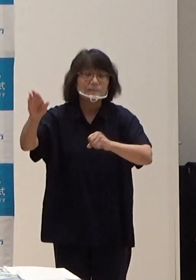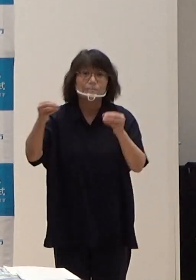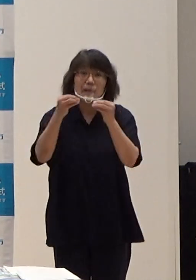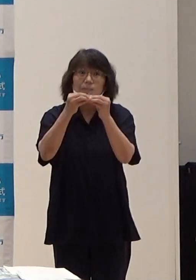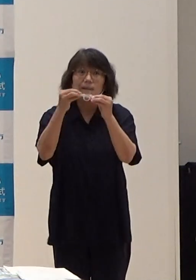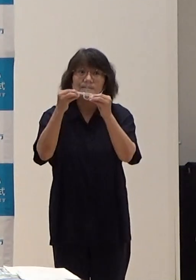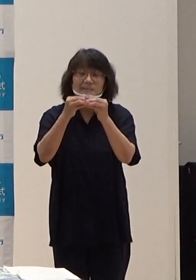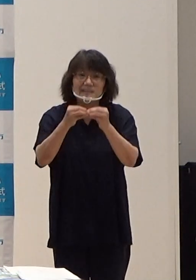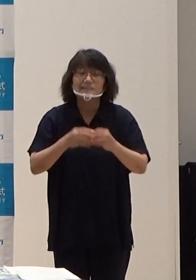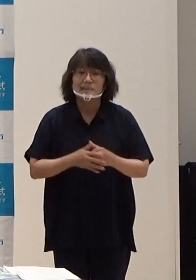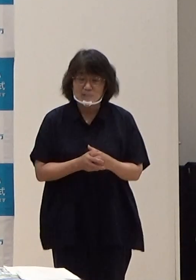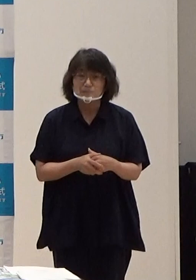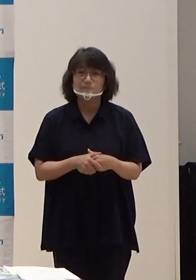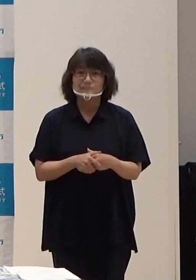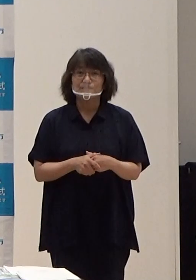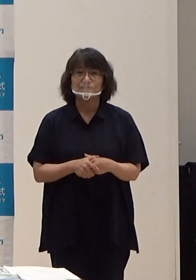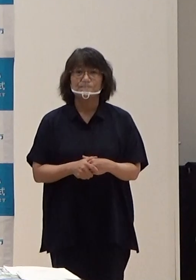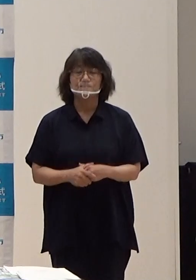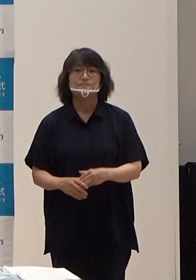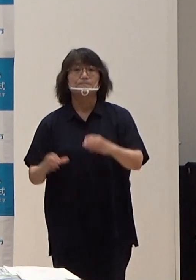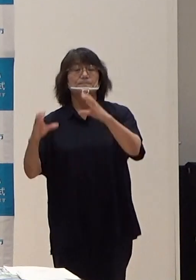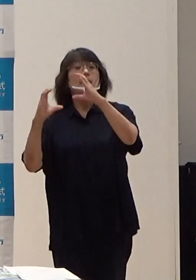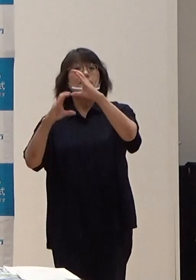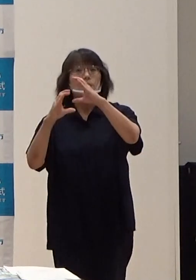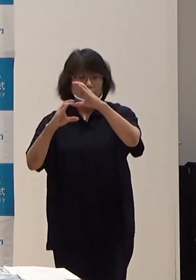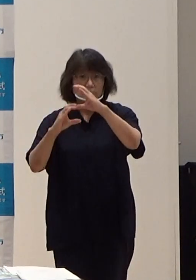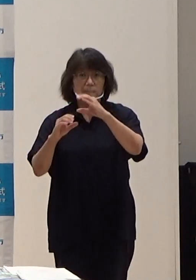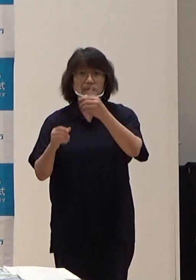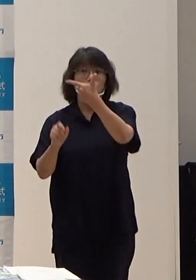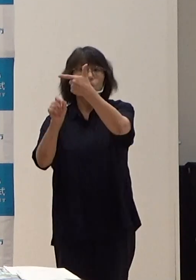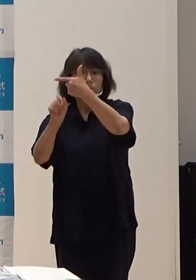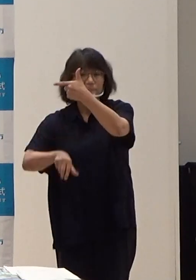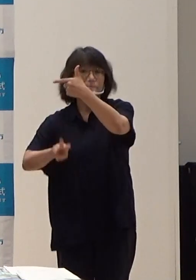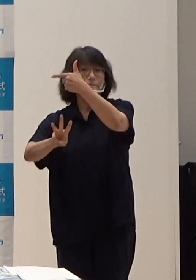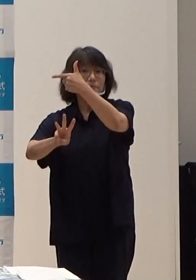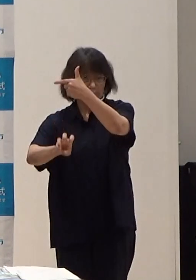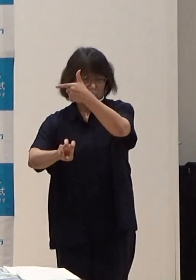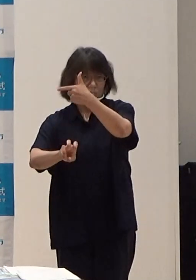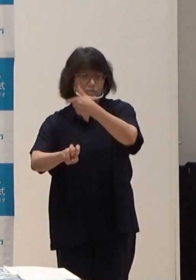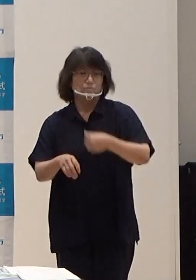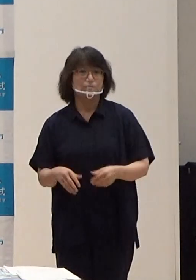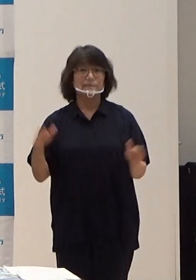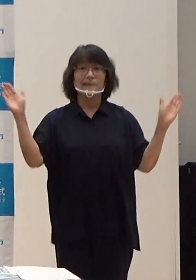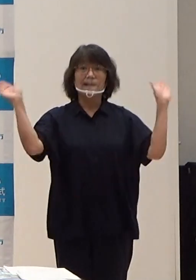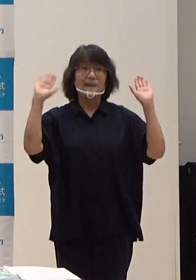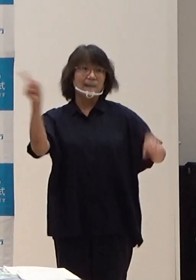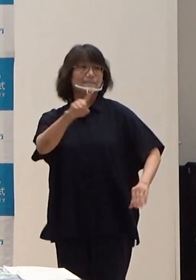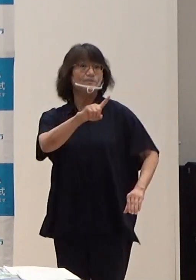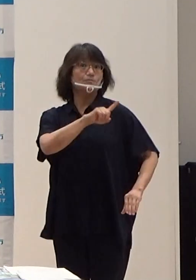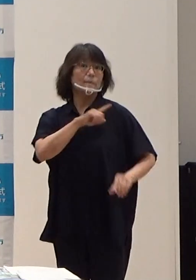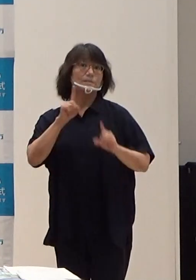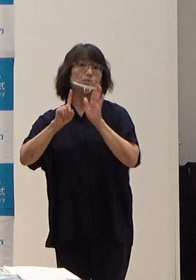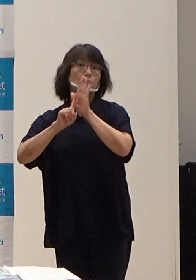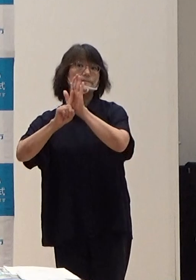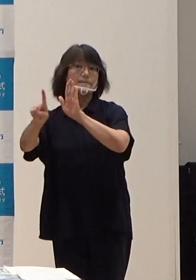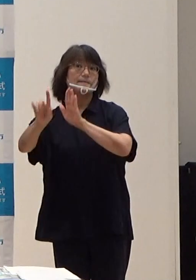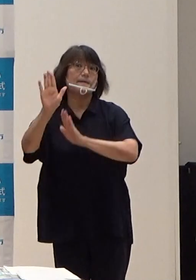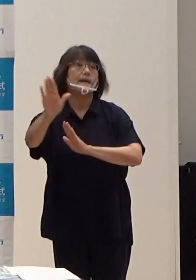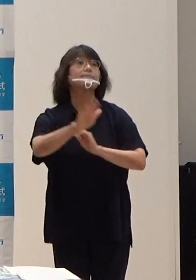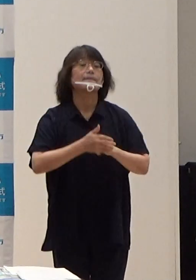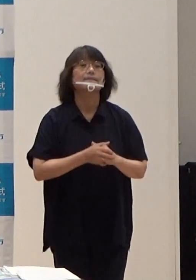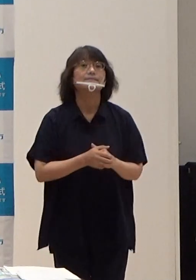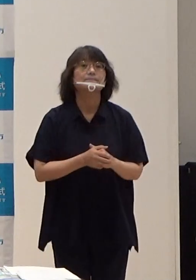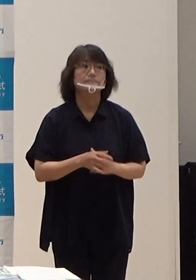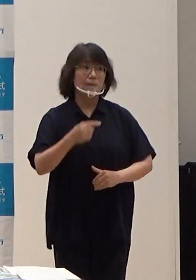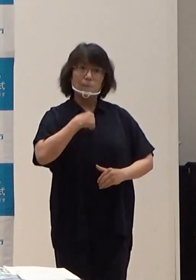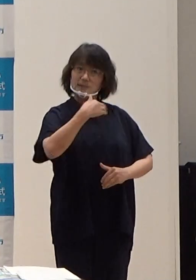13日それからいわき市さんが6月30日にベビーファースト宣言をされました。で、私